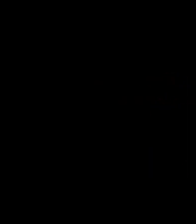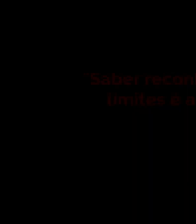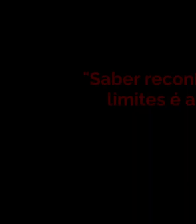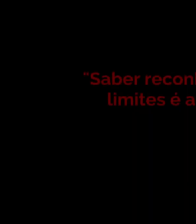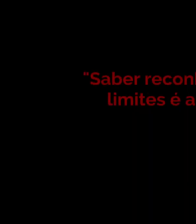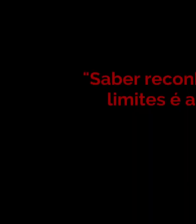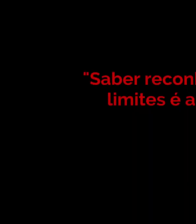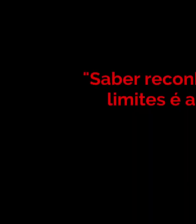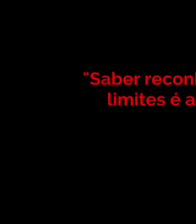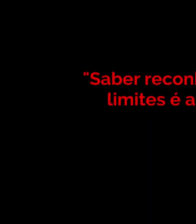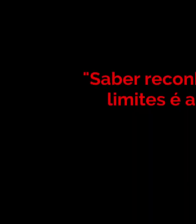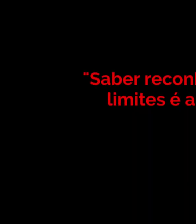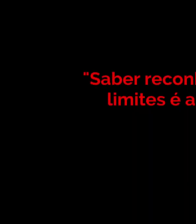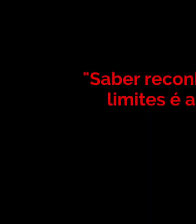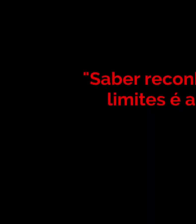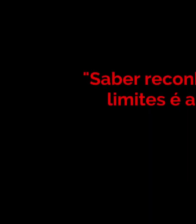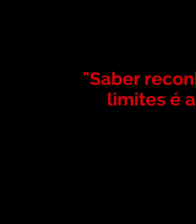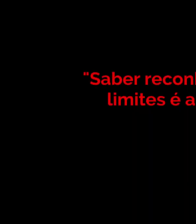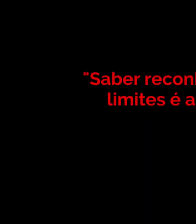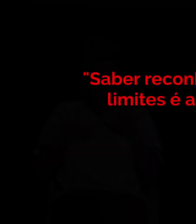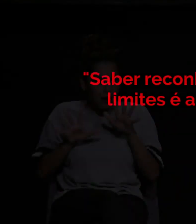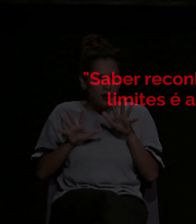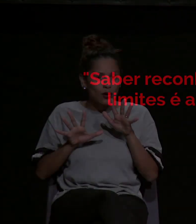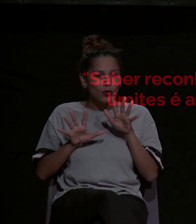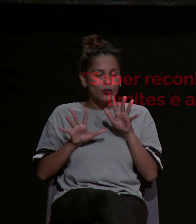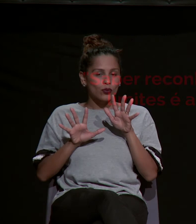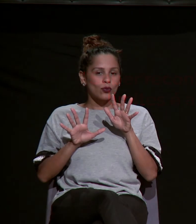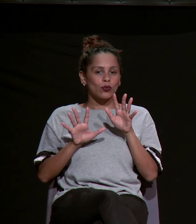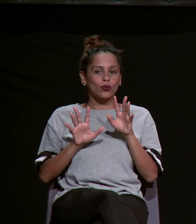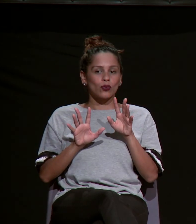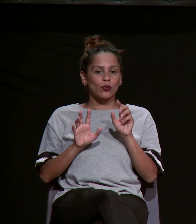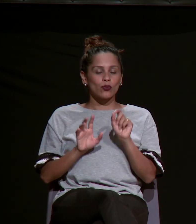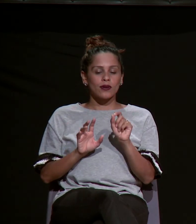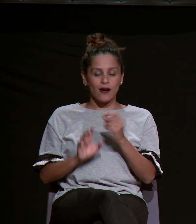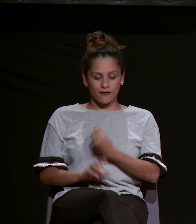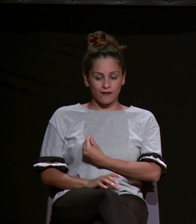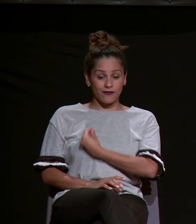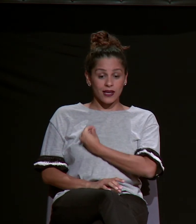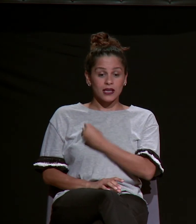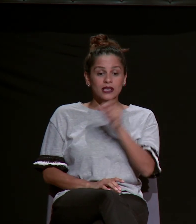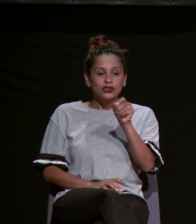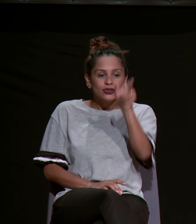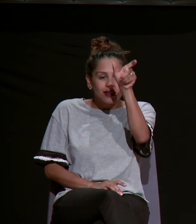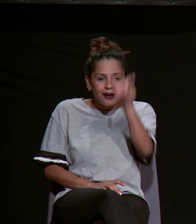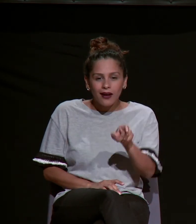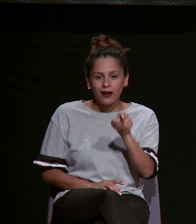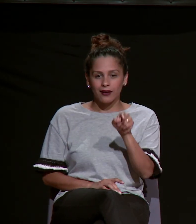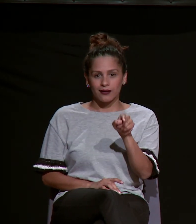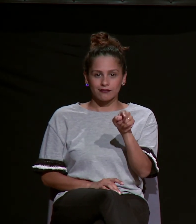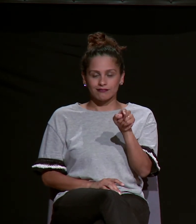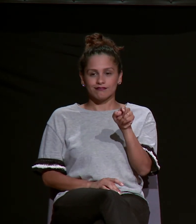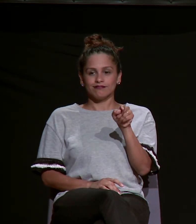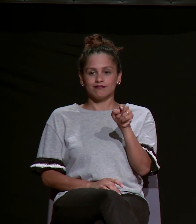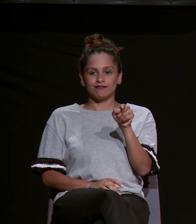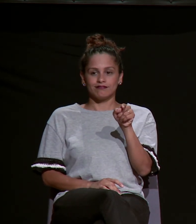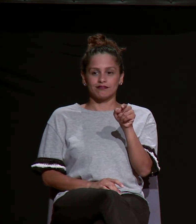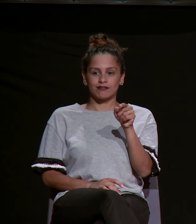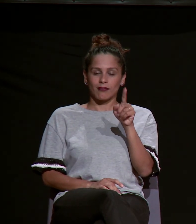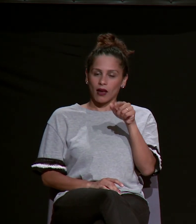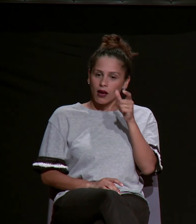quem interessa nessa proposição, nessa relação entre arte e vida. E